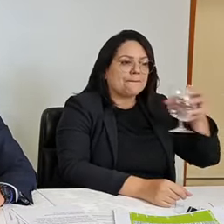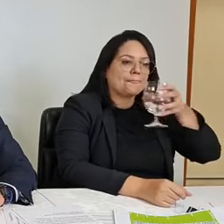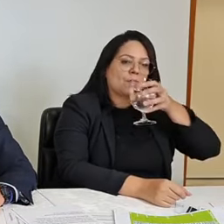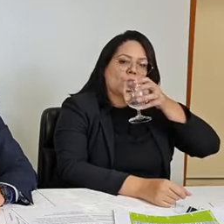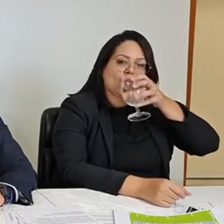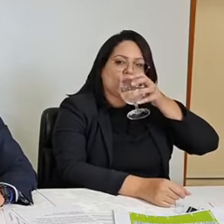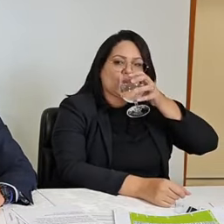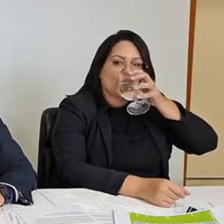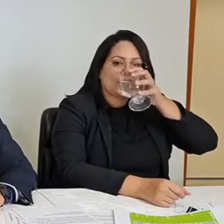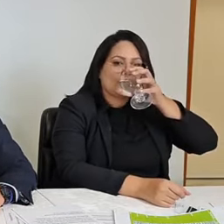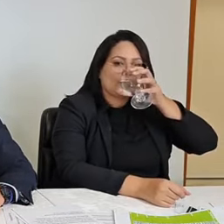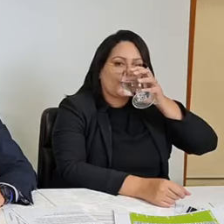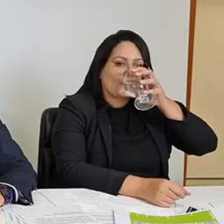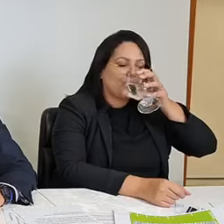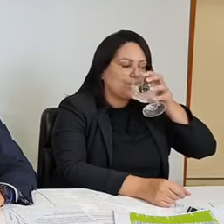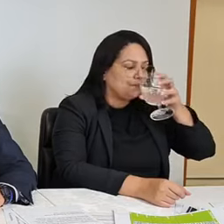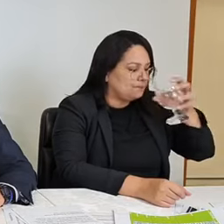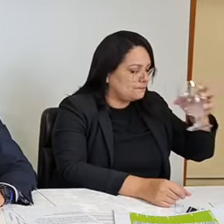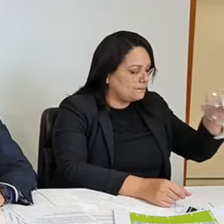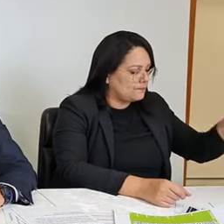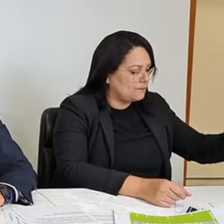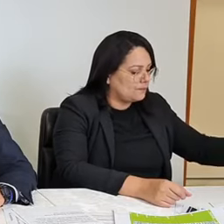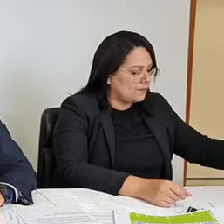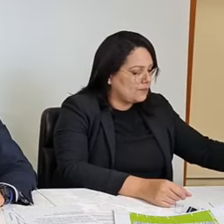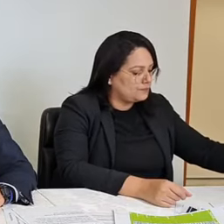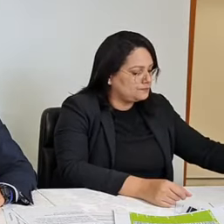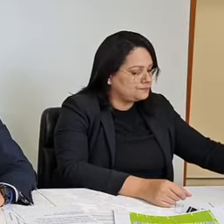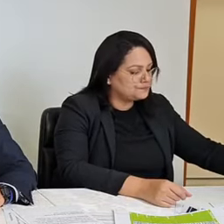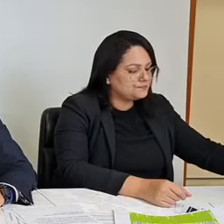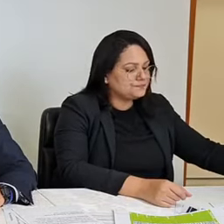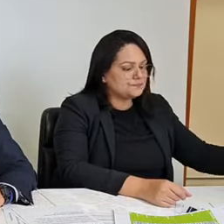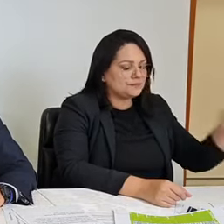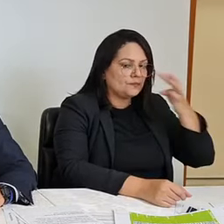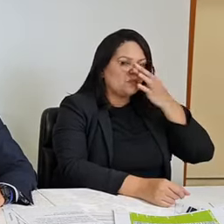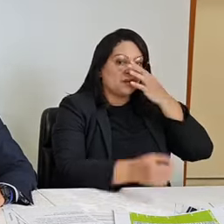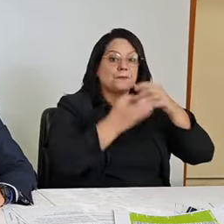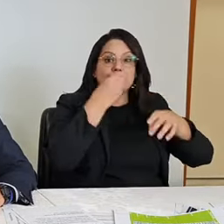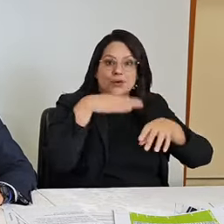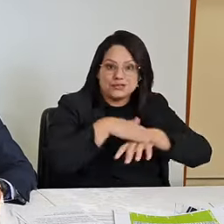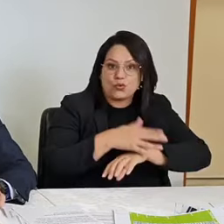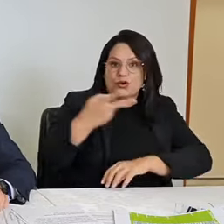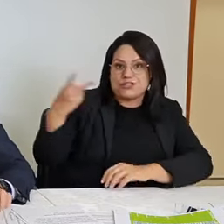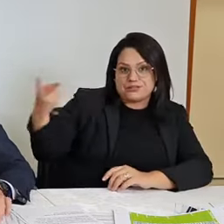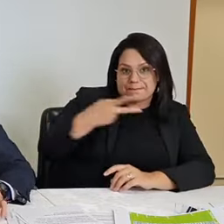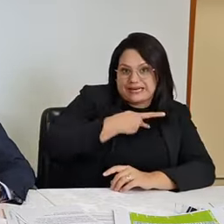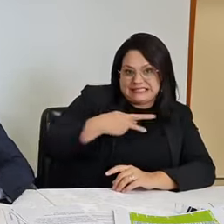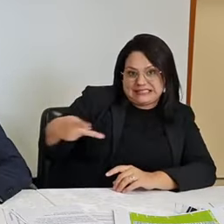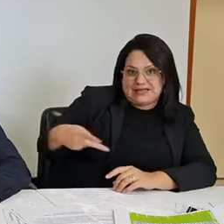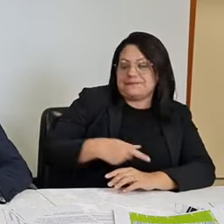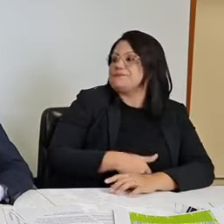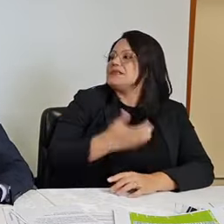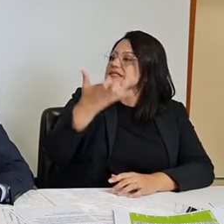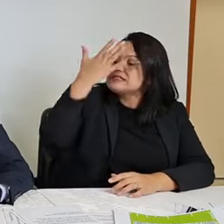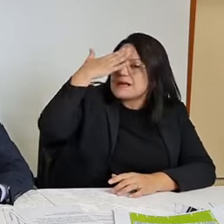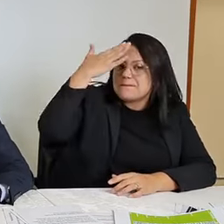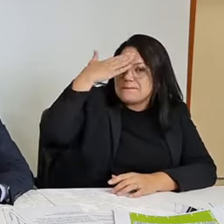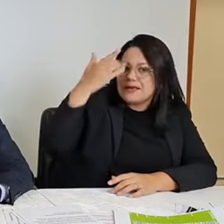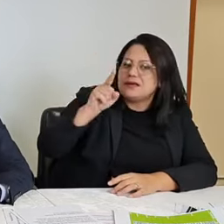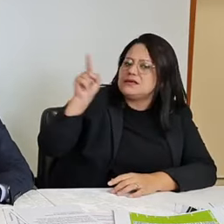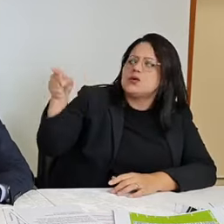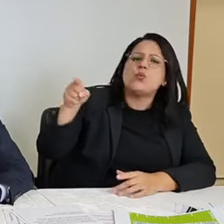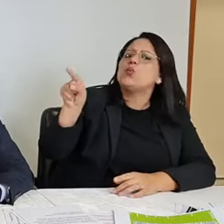Boa noite, presidente Bolsonaro. Boa noite, presidente do BNDES, Gustavo Montezano. Presidente Montezano,